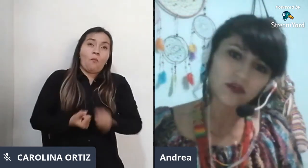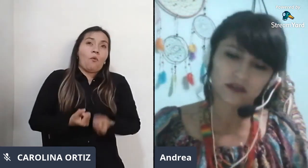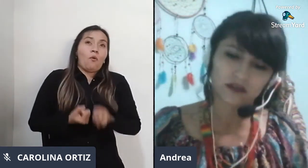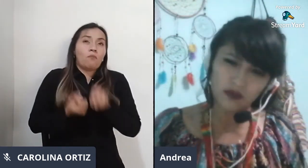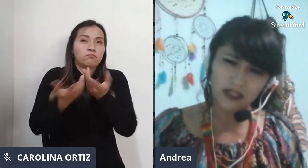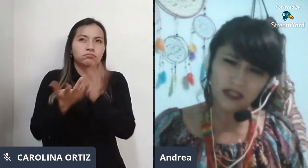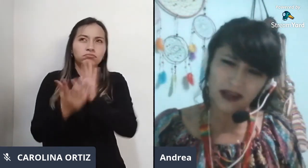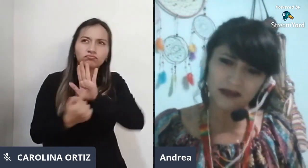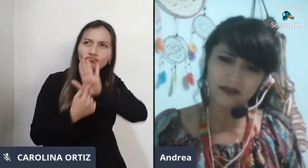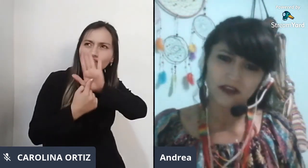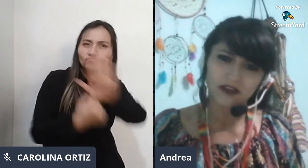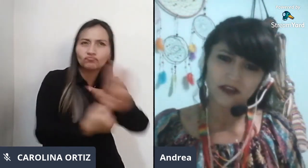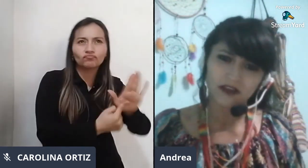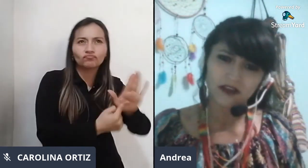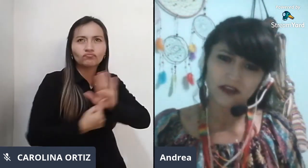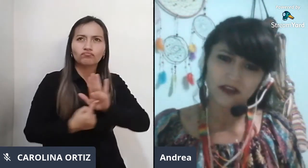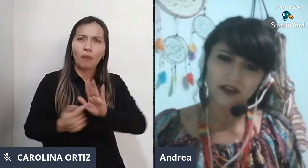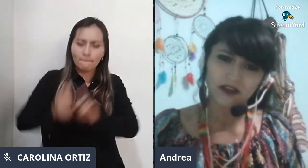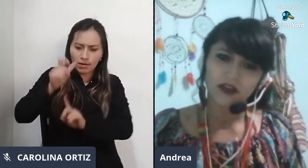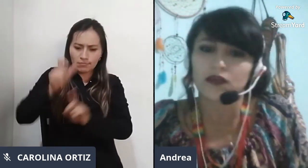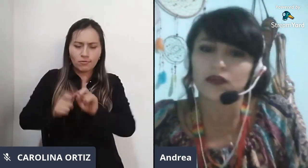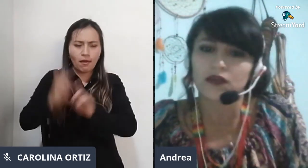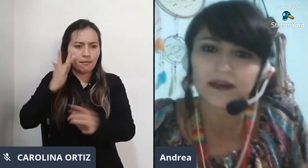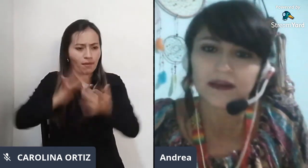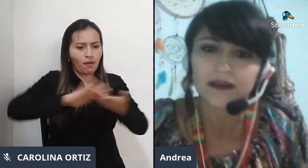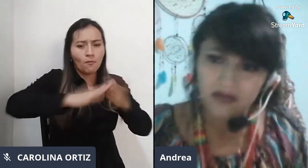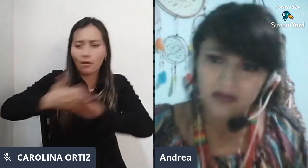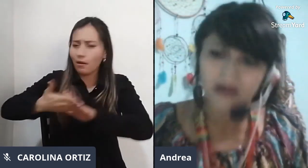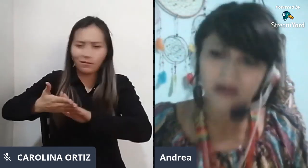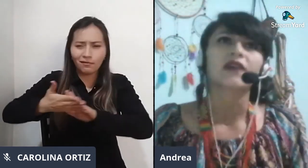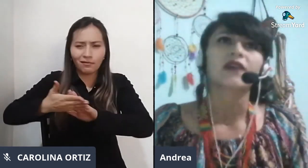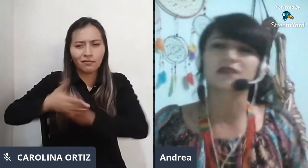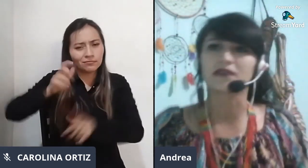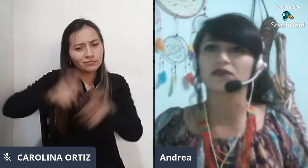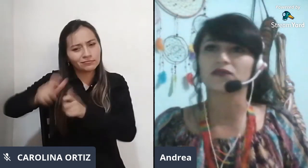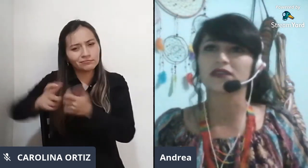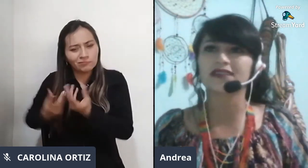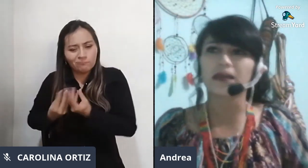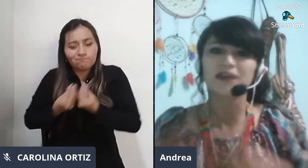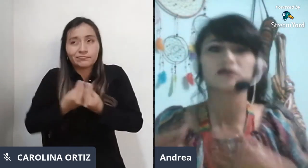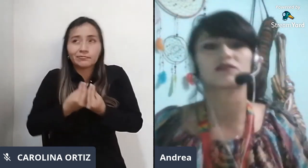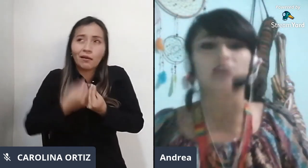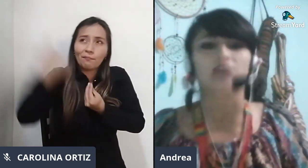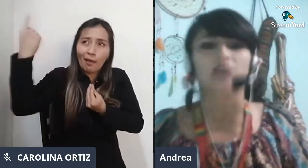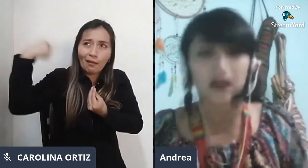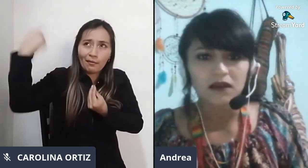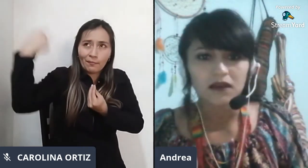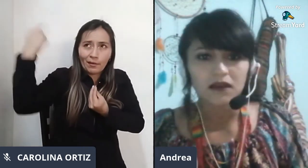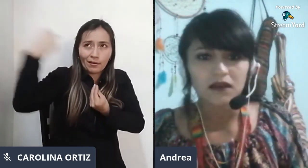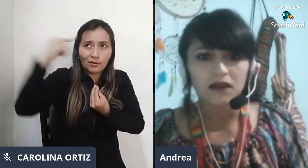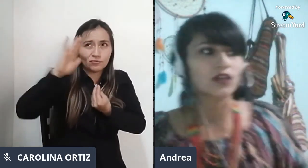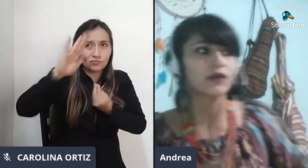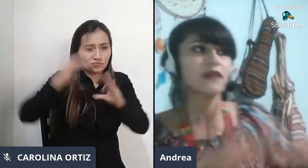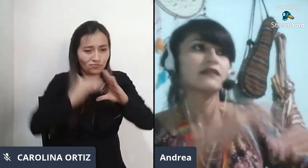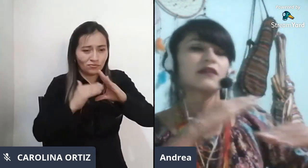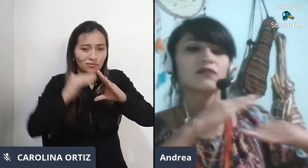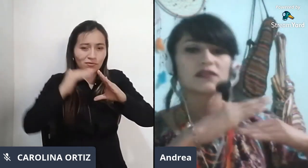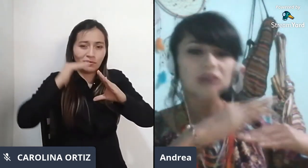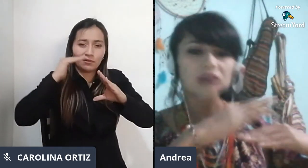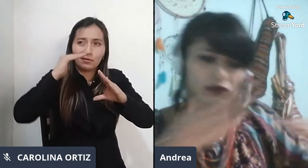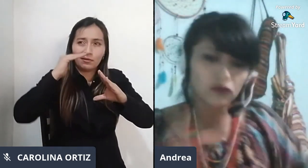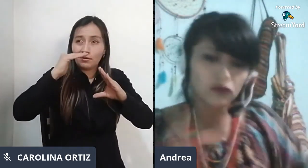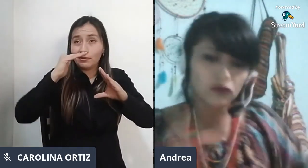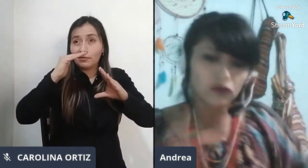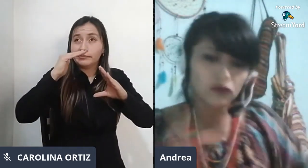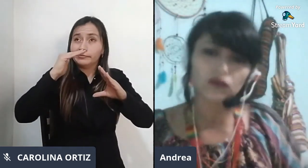comunitarios. Nuestros proyectos de vida se limitan a seguir un esquema social que nos lleve a tener un status quo, que nos lleve a